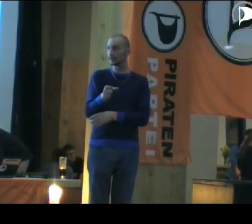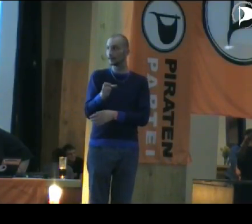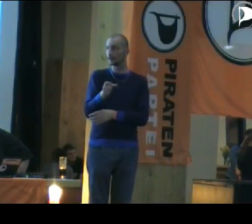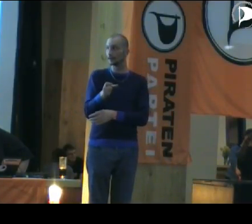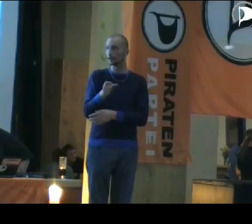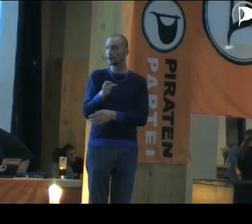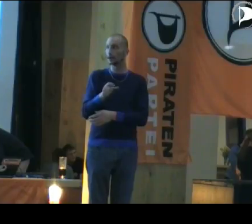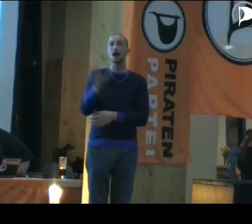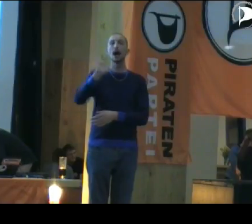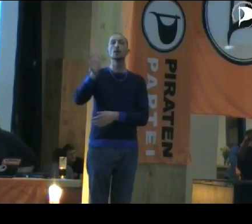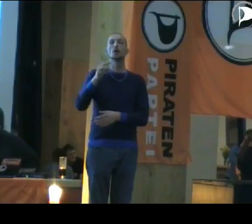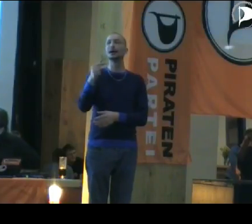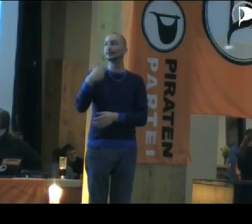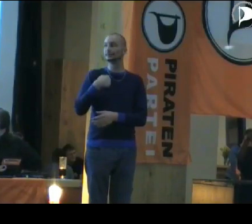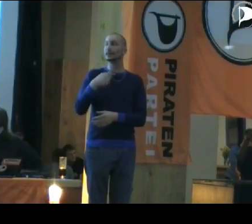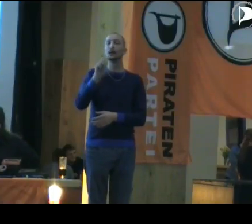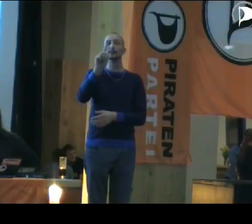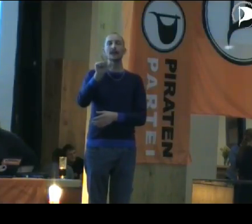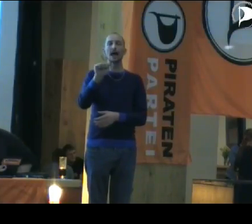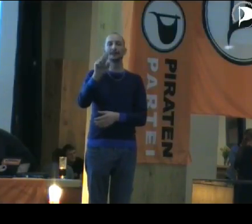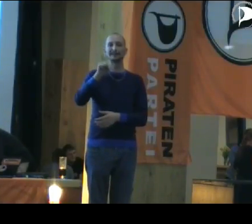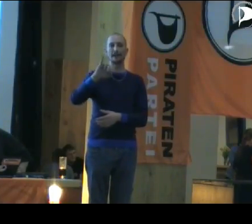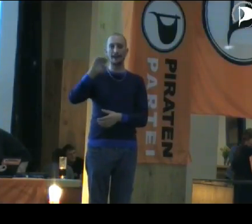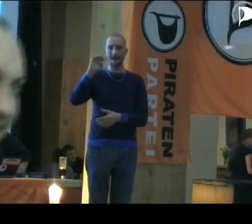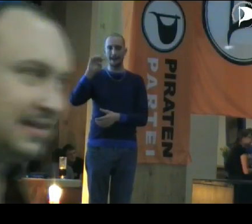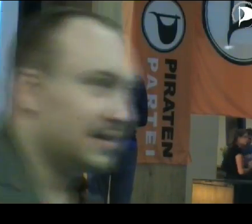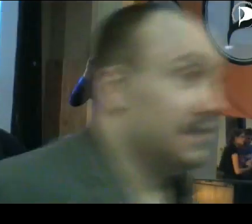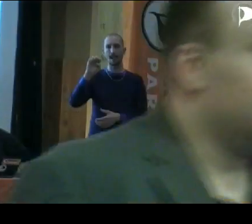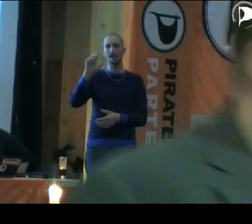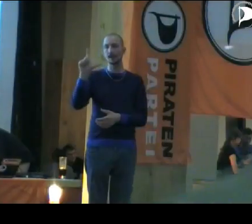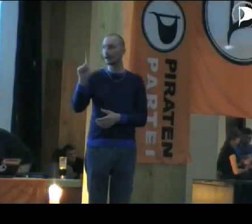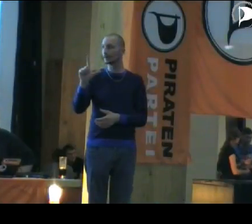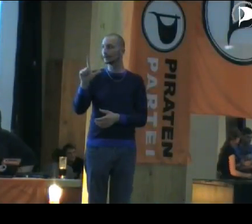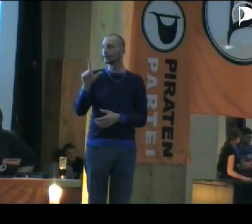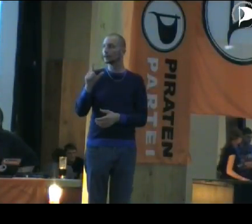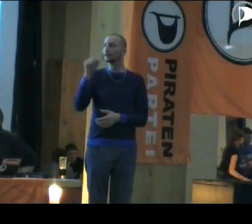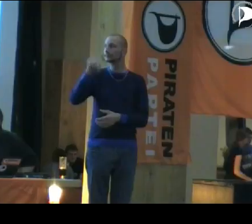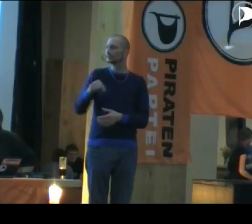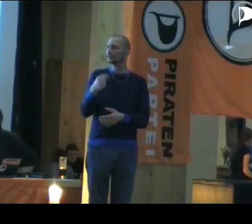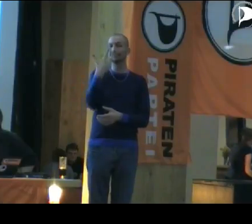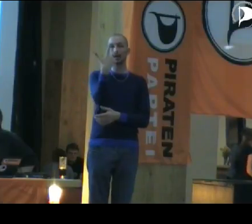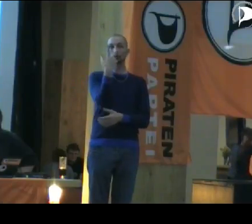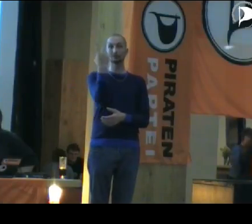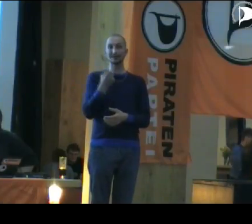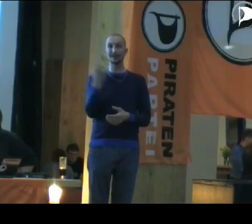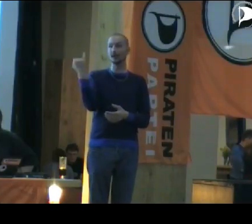hallo mein name ist bei der tour de france vom stamm zu vorzeitigen neuwahlen